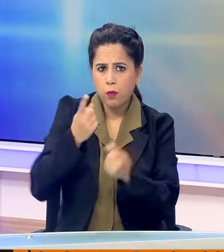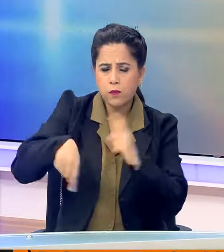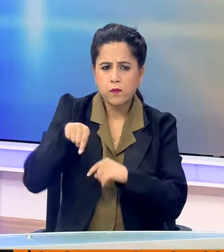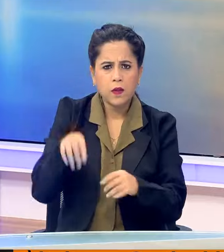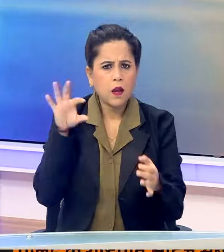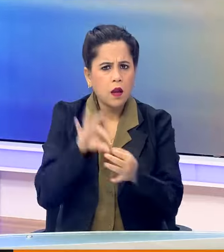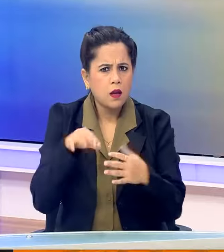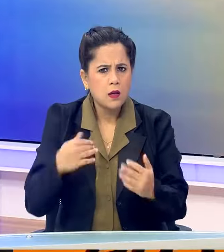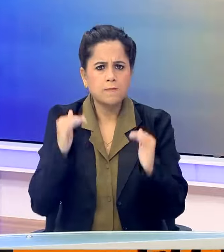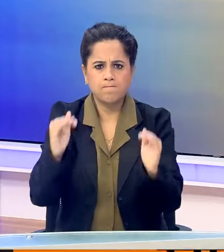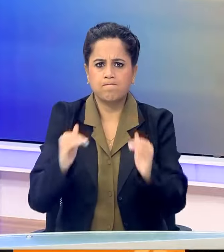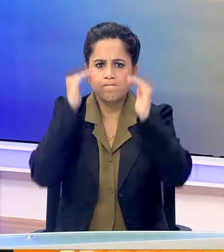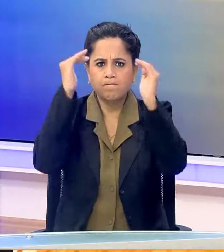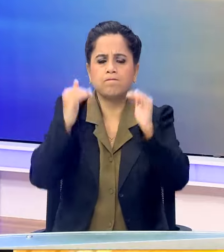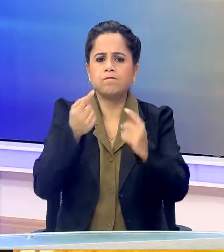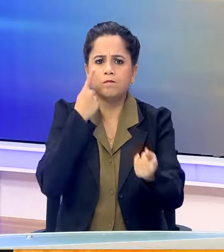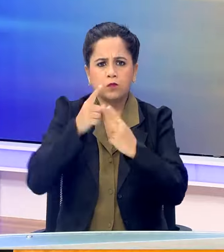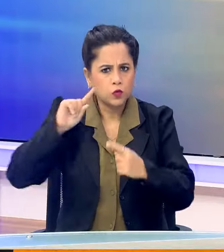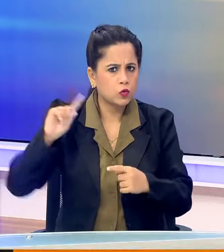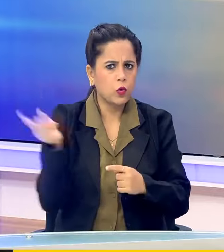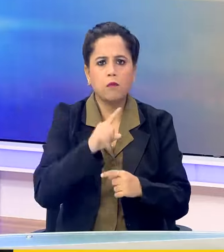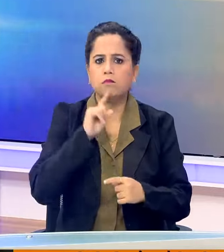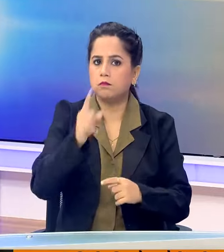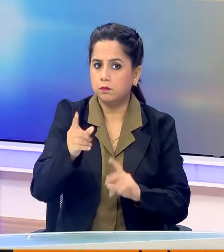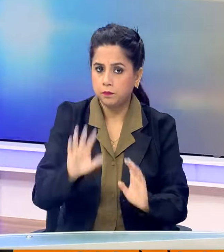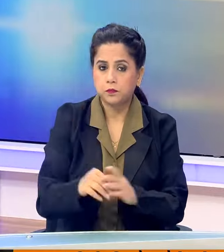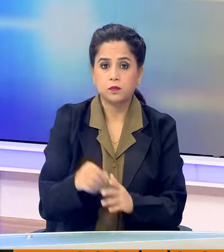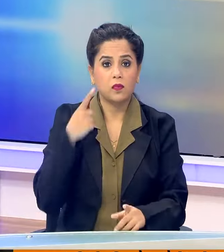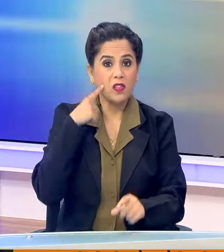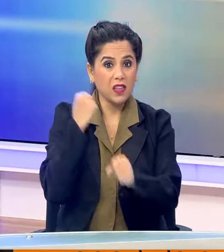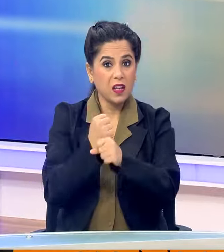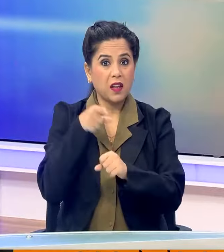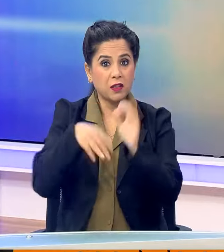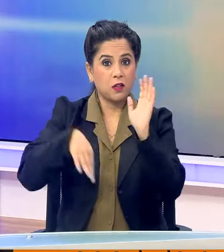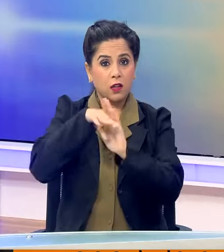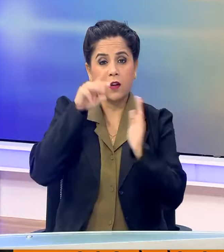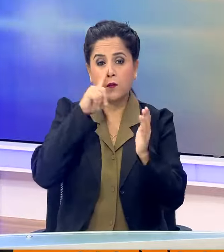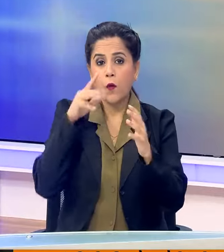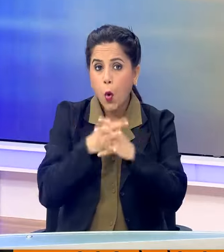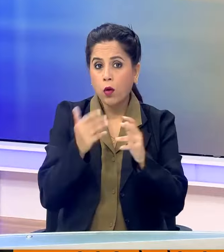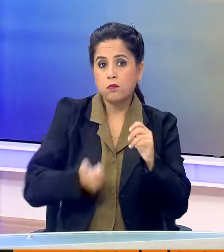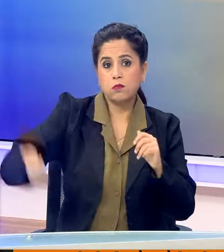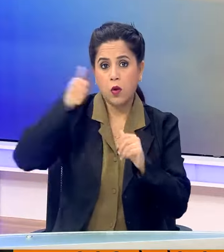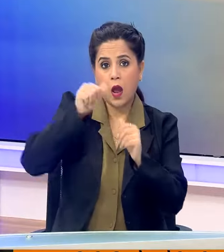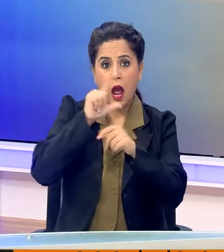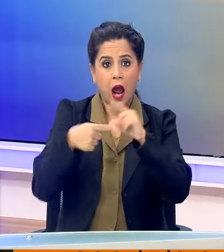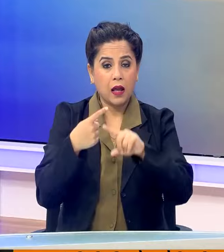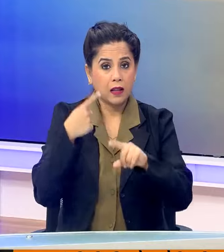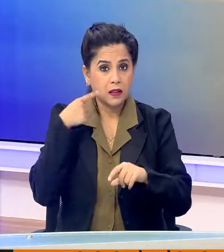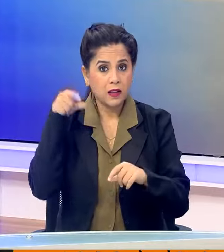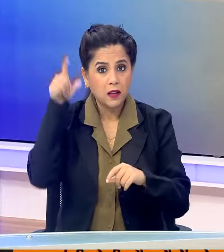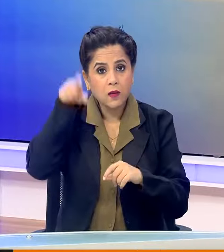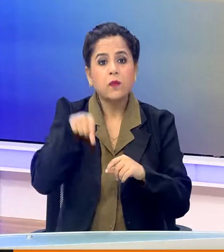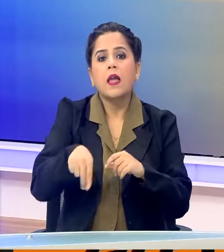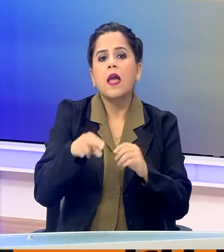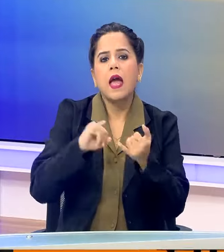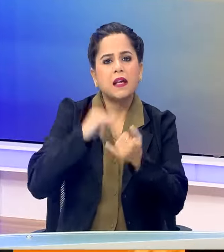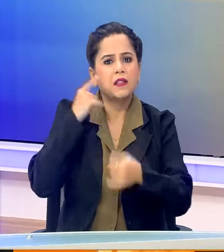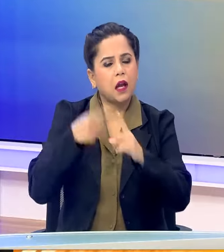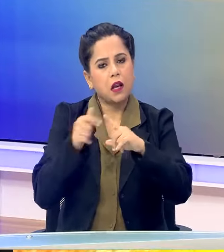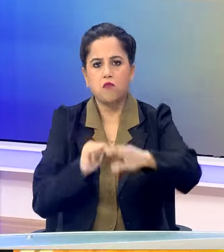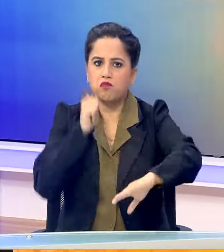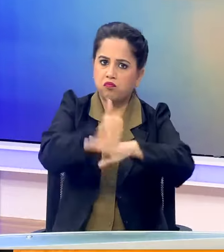मामले में उच्च स्तरीय जांच के आदेश दिए हैं आईजी लेवल की महिला अधिकारी आरती सिंह के नेतृत्व में एसआईटी गठित कर दी